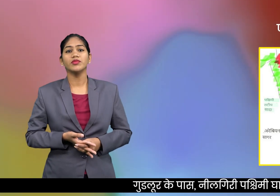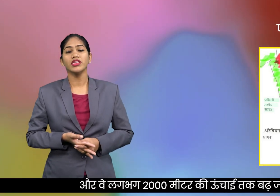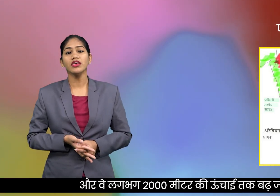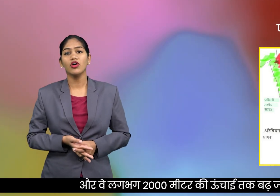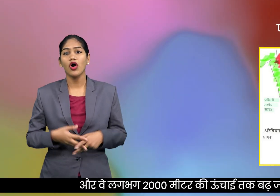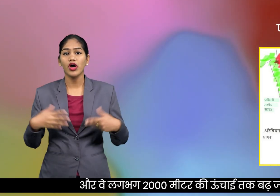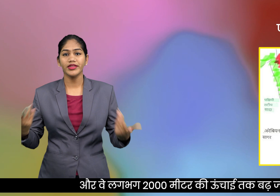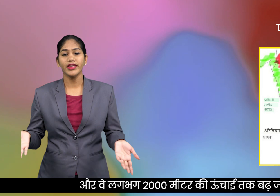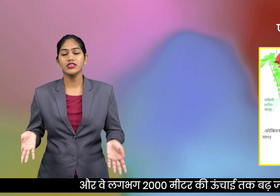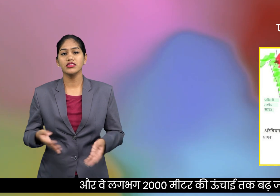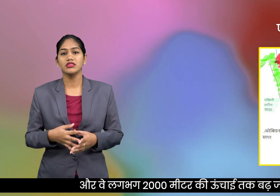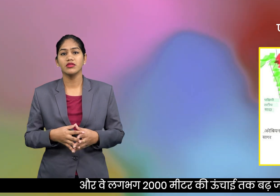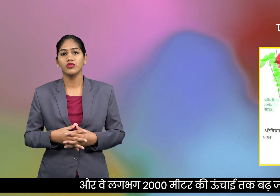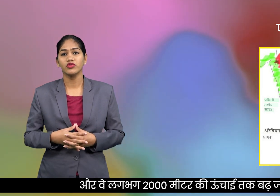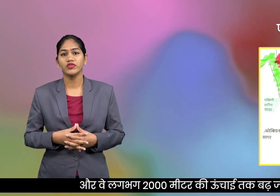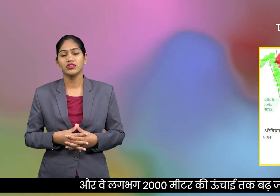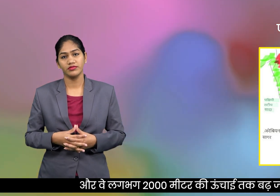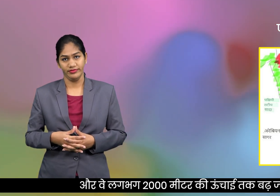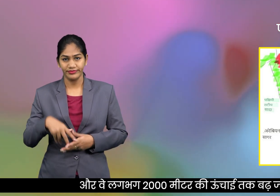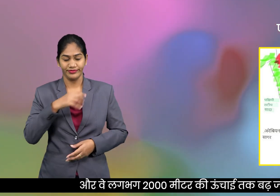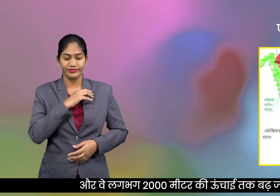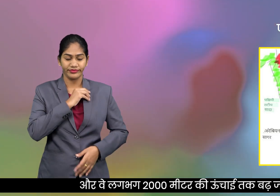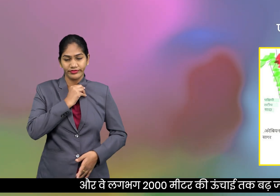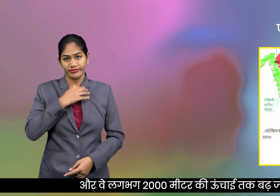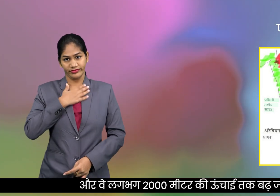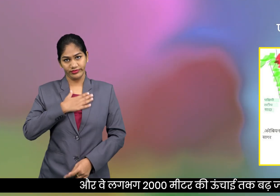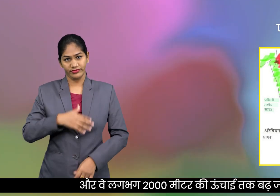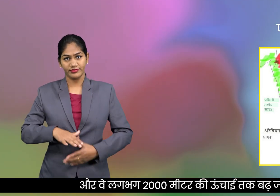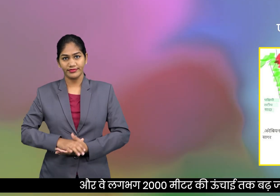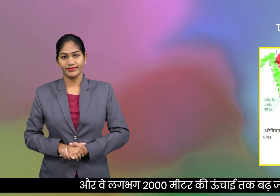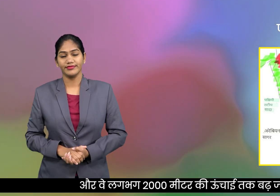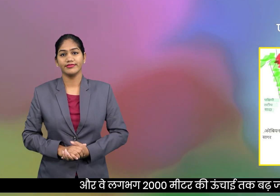और वे लगभग 2000 मीटर की ऊंचाई तक बढ़ जाती हैं।